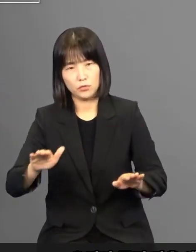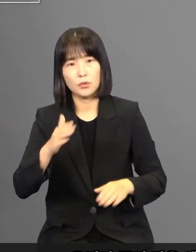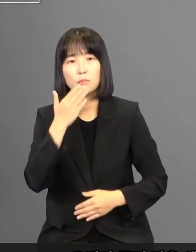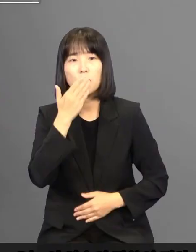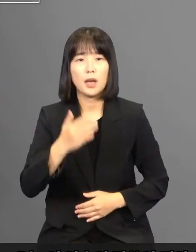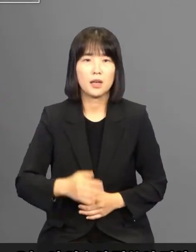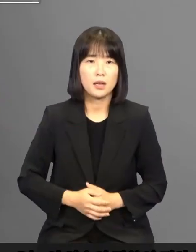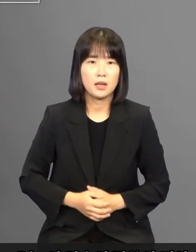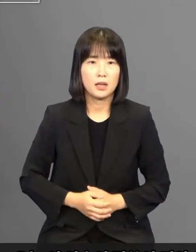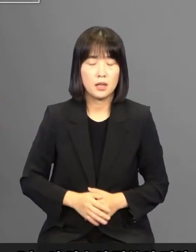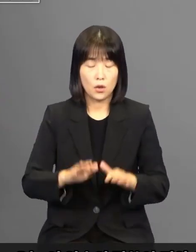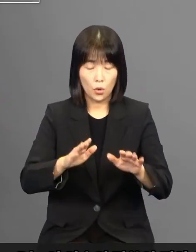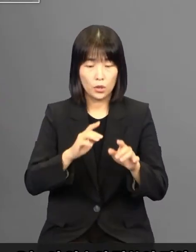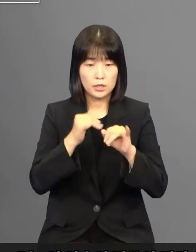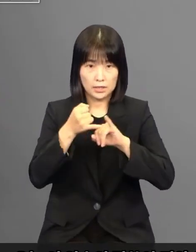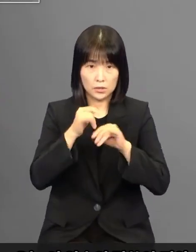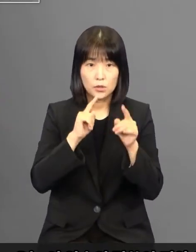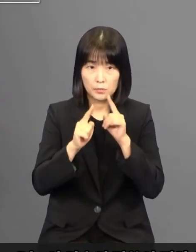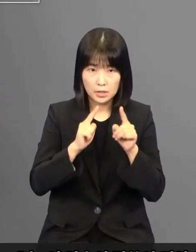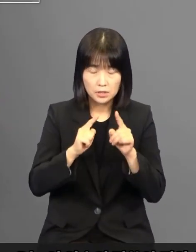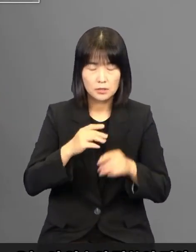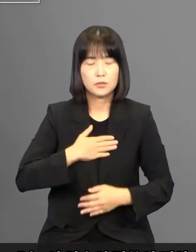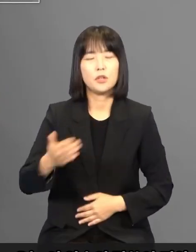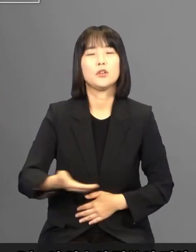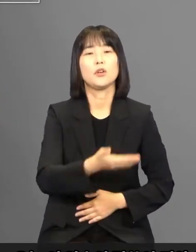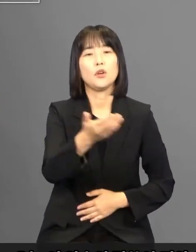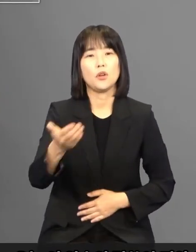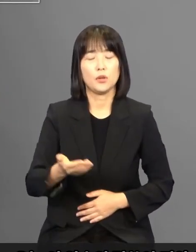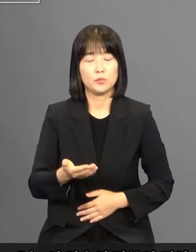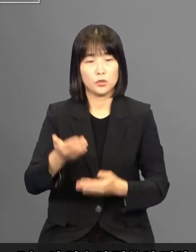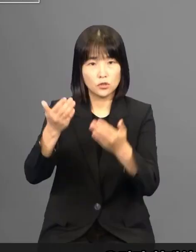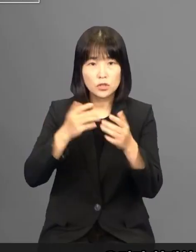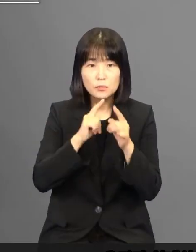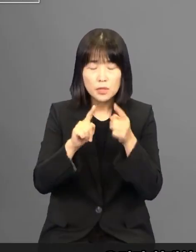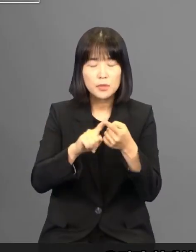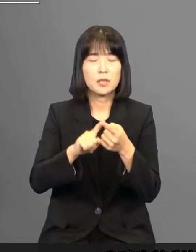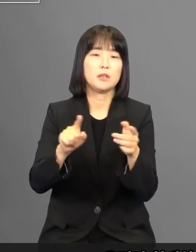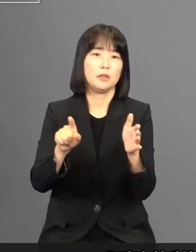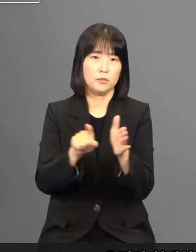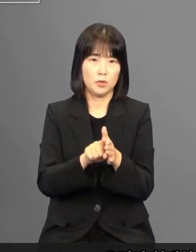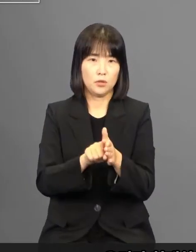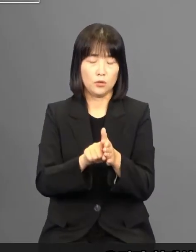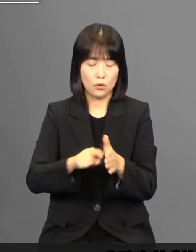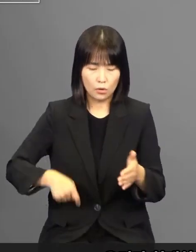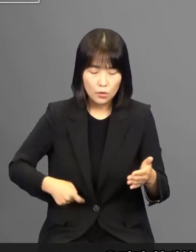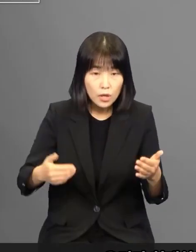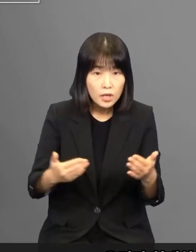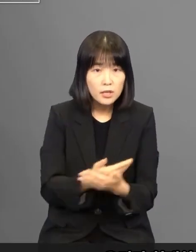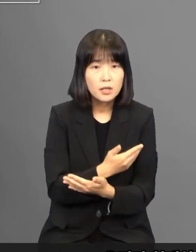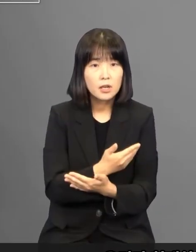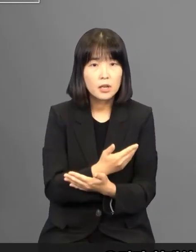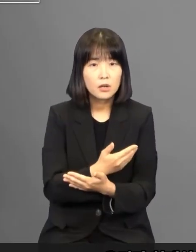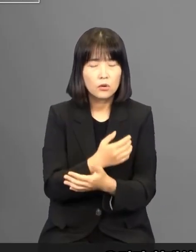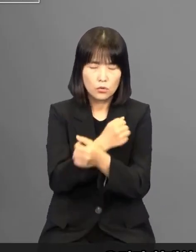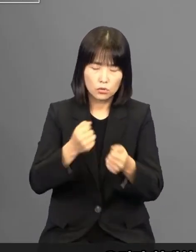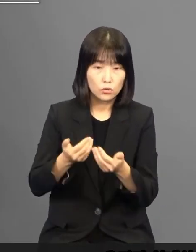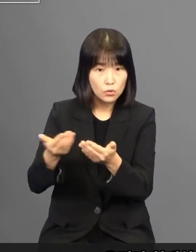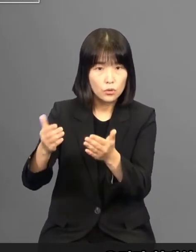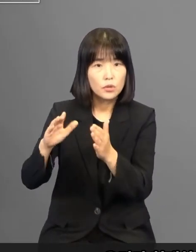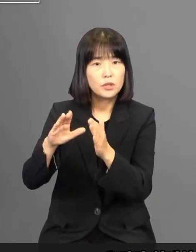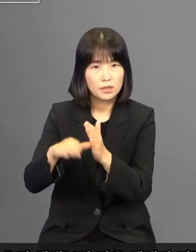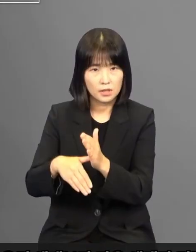된다는 것입니다. 오늘 이 약속의 말씀이 저와 여러분들에게 주어진 말씀인 것을 믿고 우리가 회개하고 우리가 용서했을